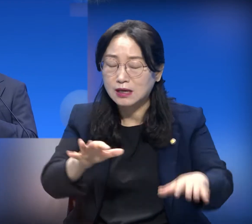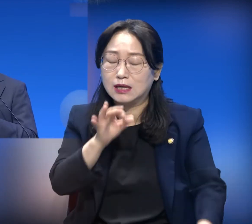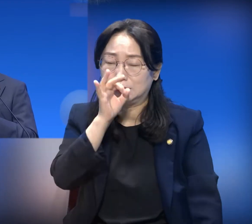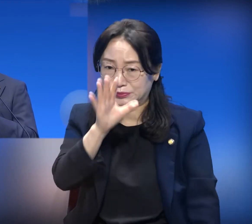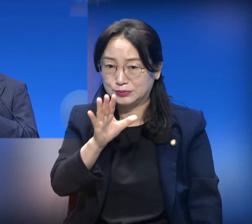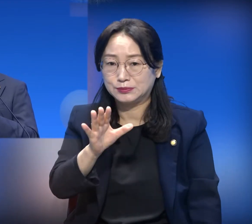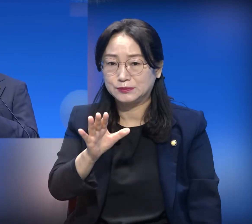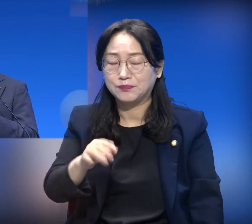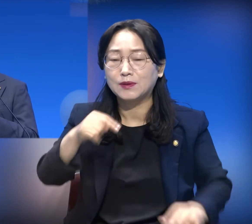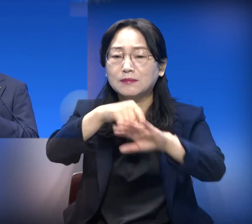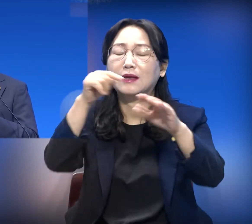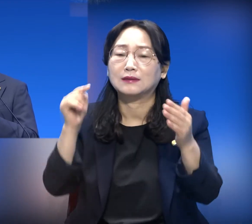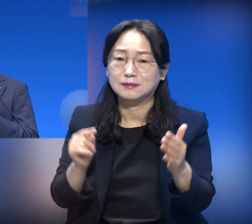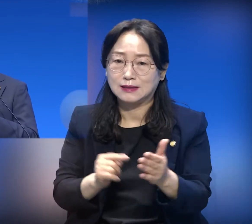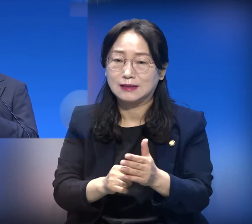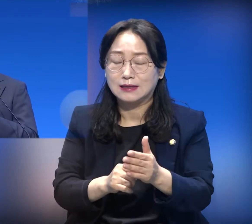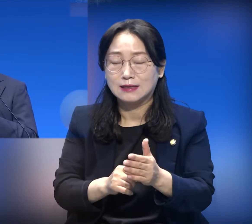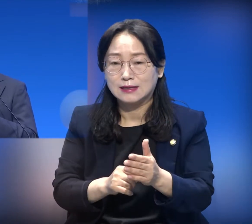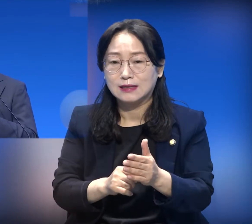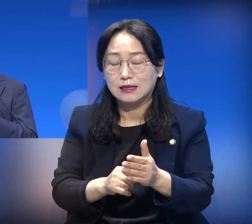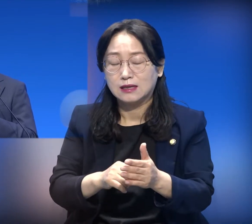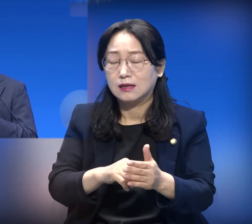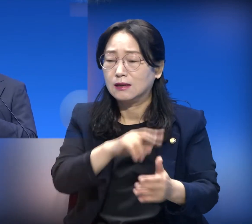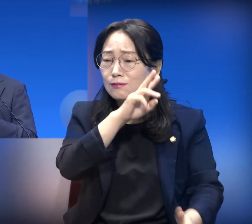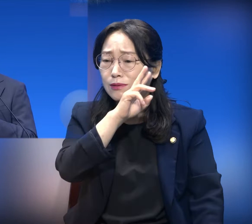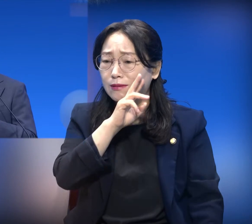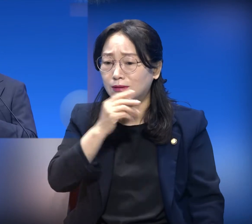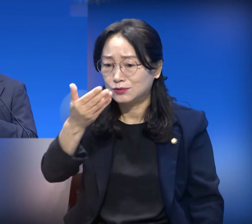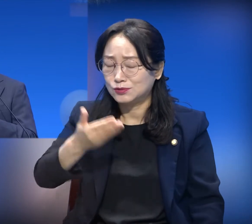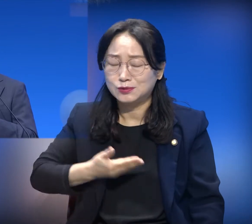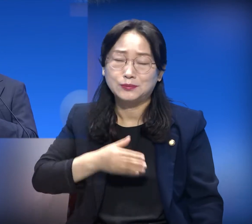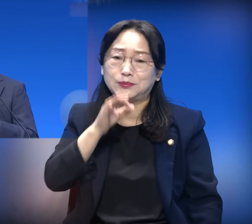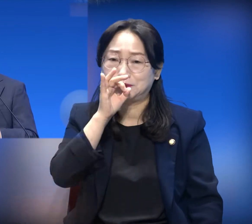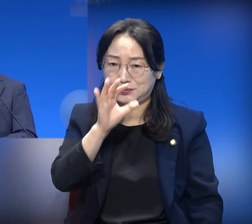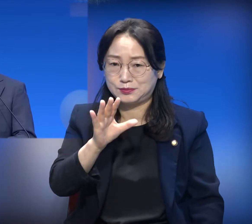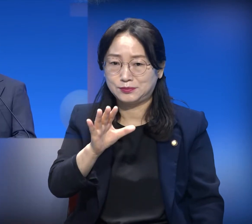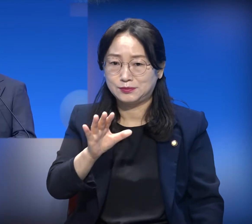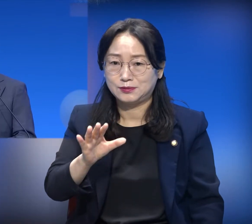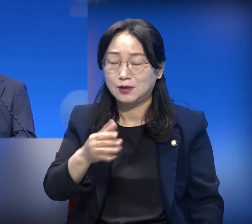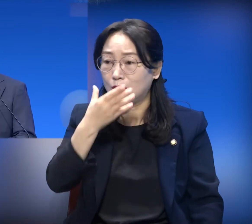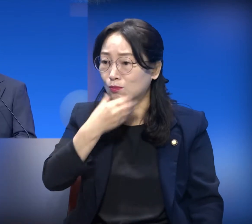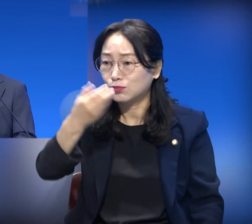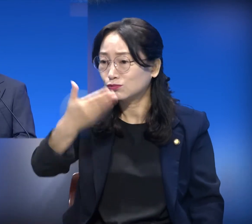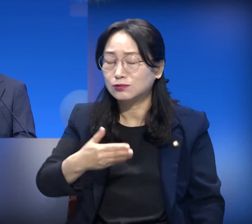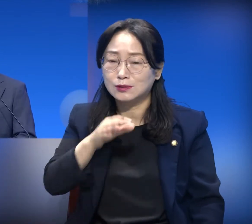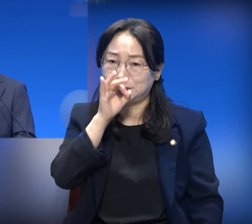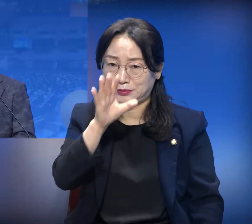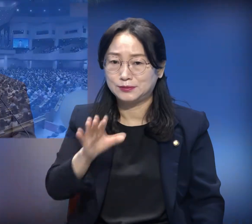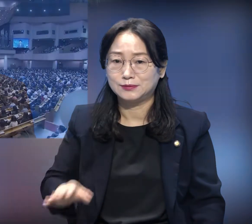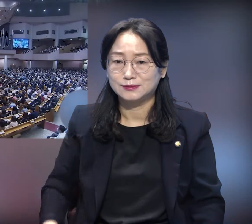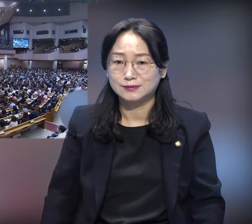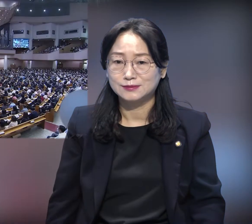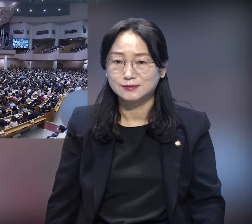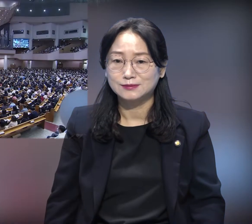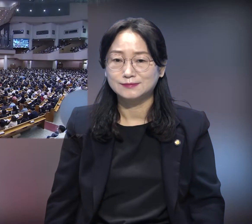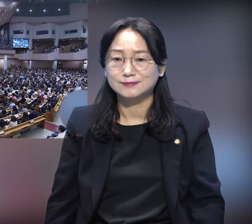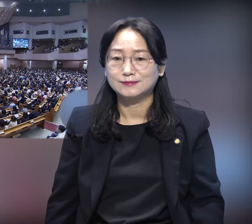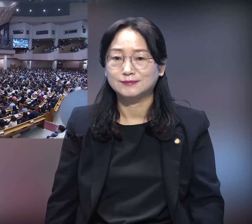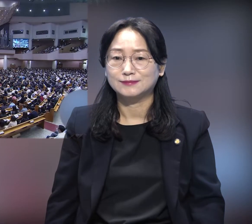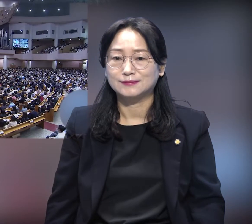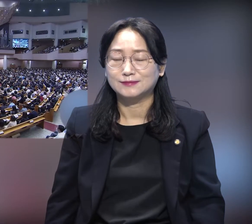못하고 마음에 참된 평안을 가져 주지도 못하고 우리에게 복을 내려주지도 못하는 것입니다.